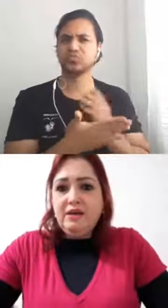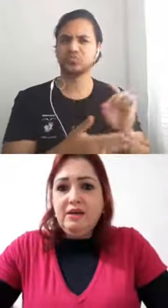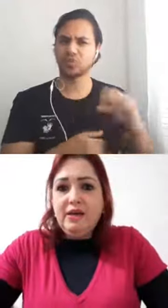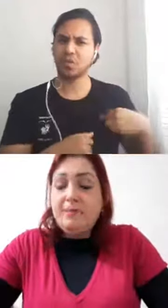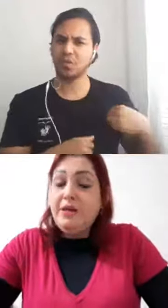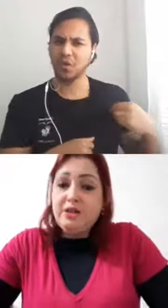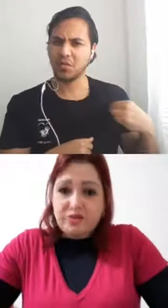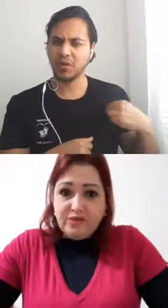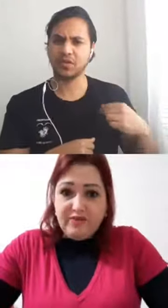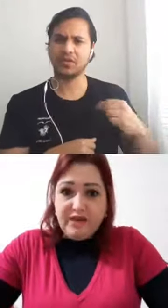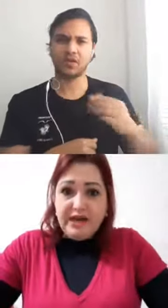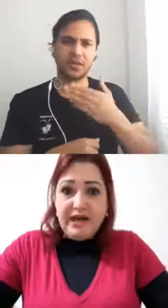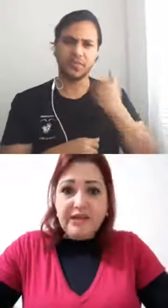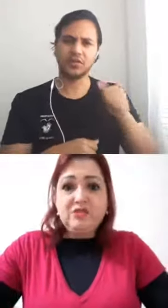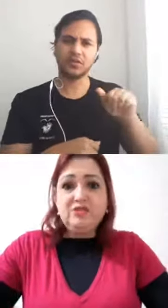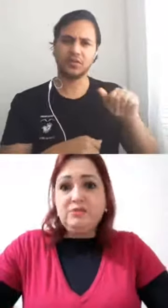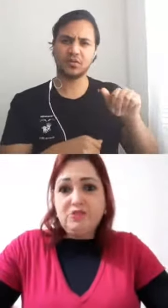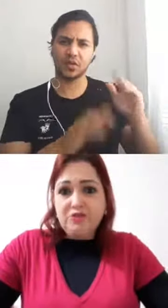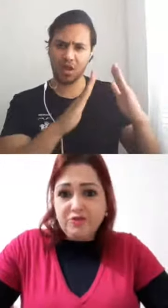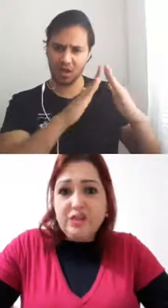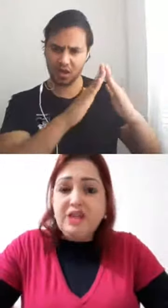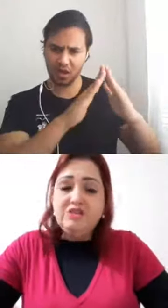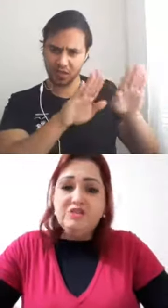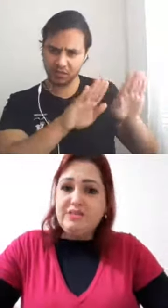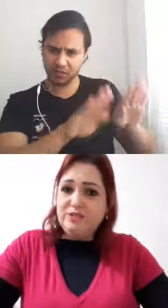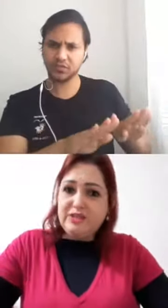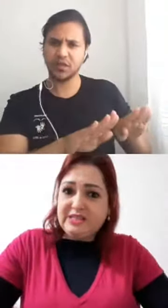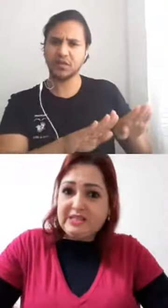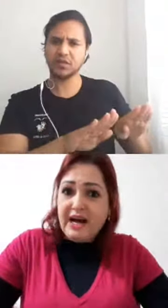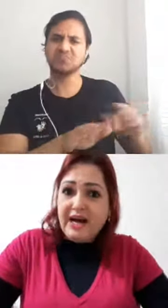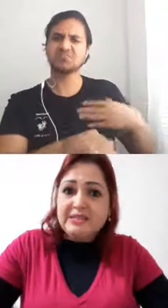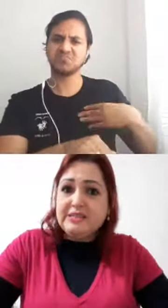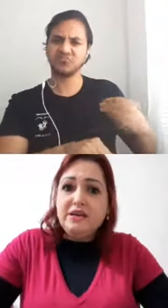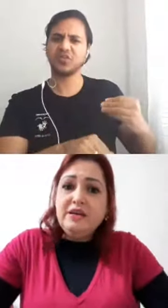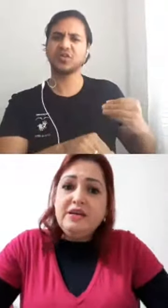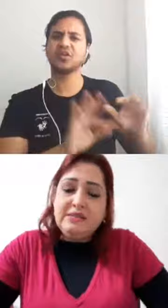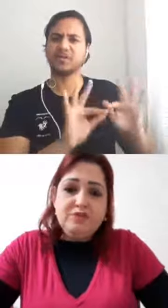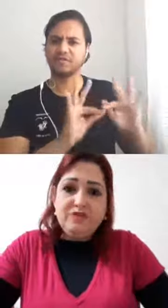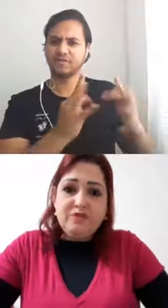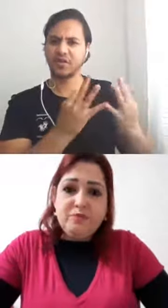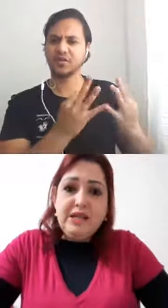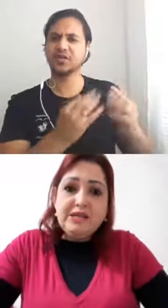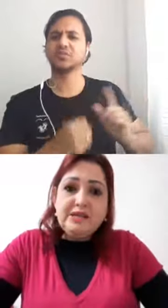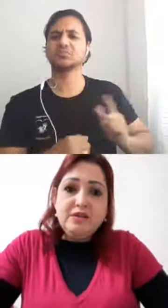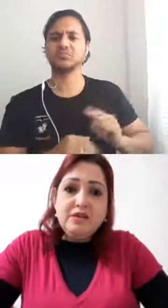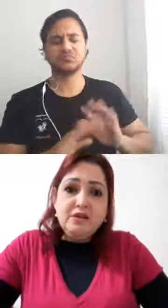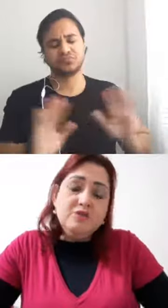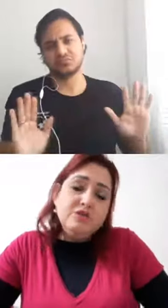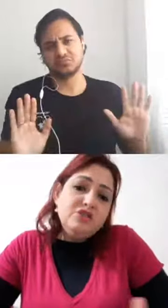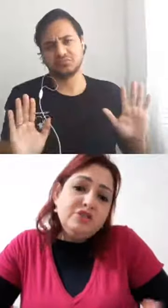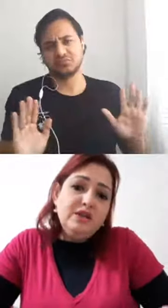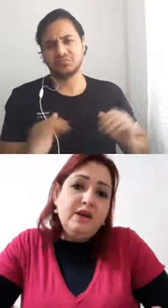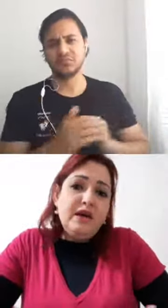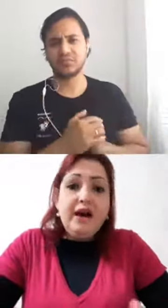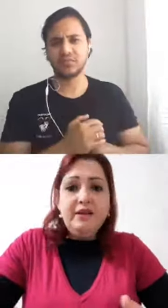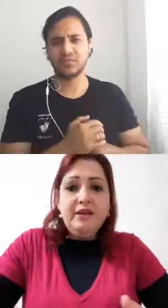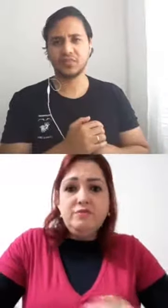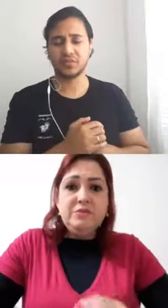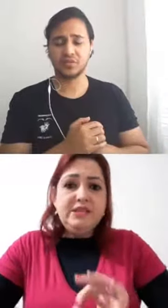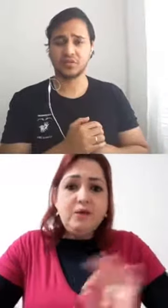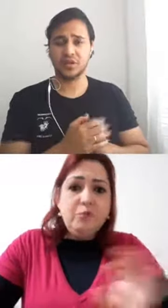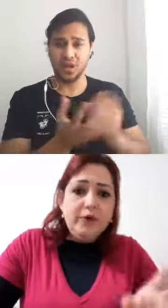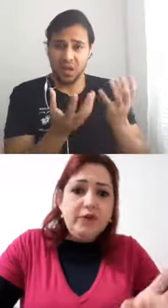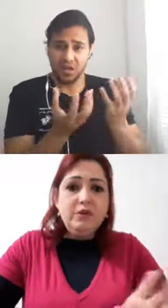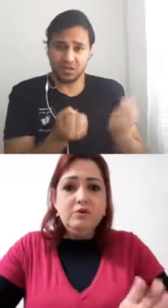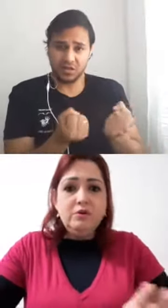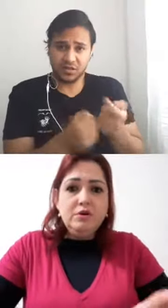porque é melhor a gente ficar em casa, nós temos nossos filhos, nós temos nossas casas, temos nossas famílias, do que a gente, não, vamos